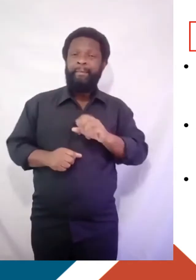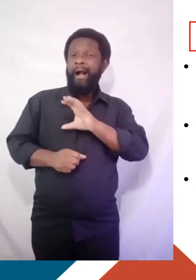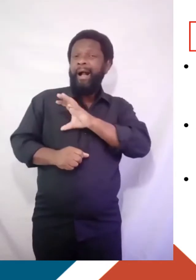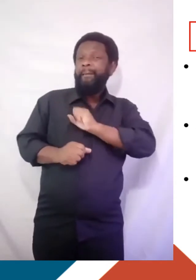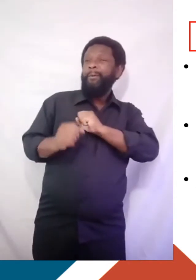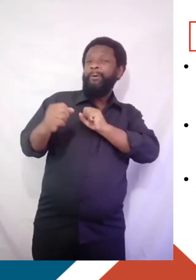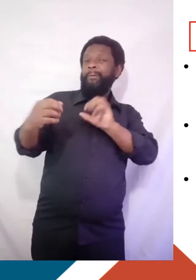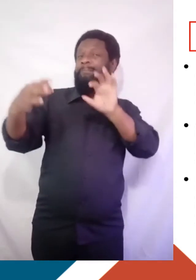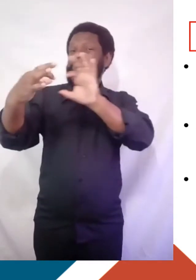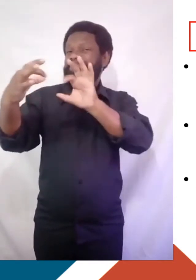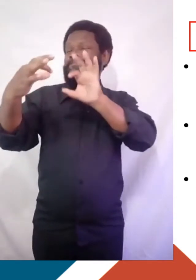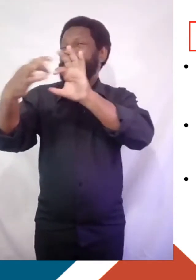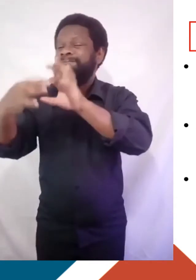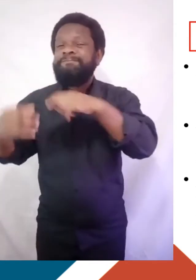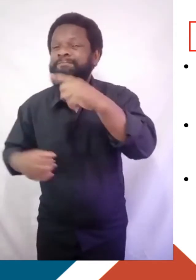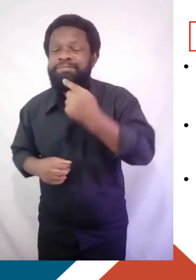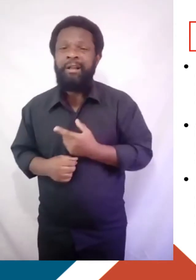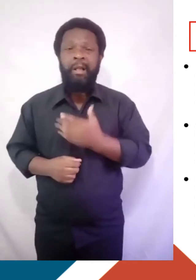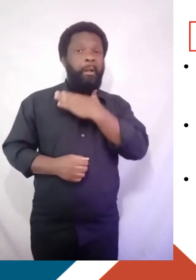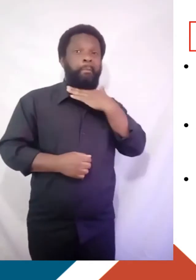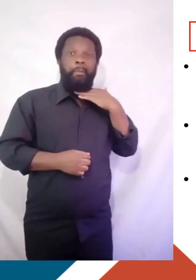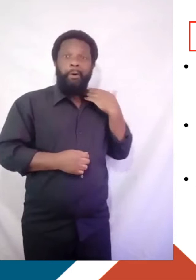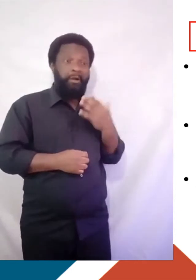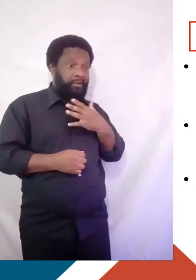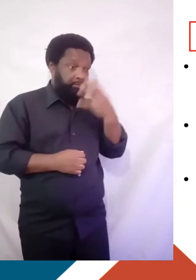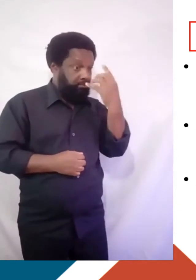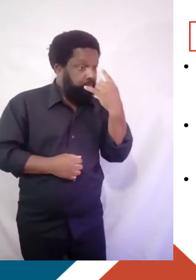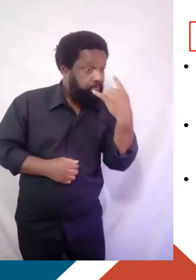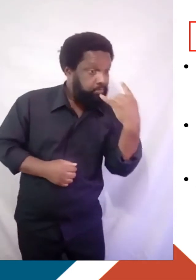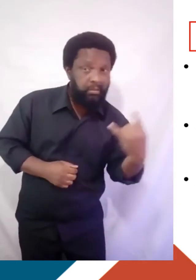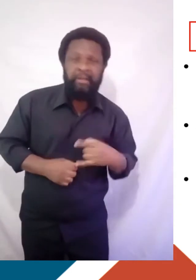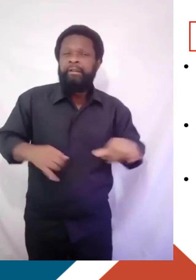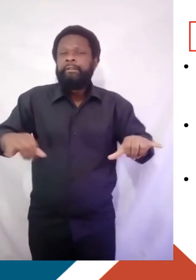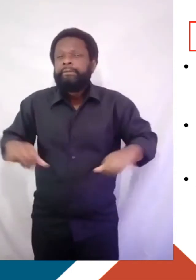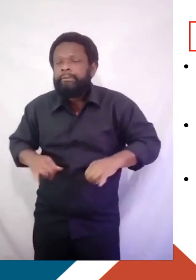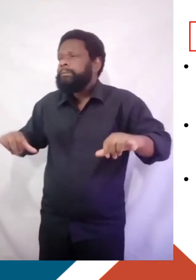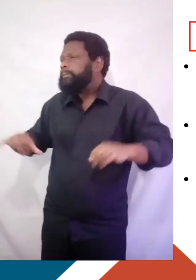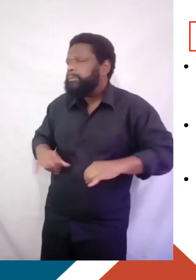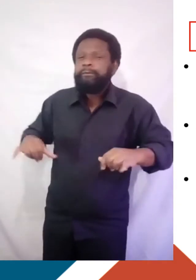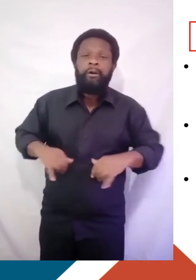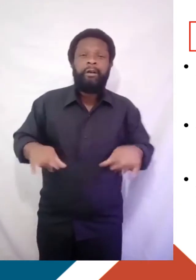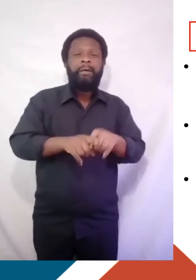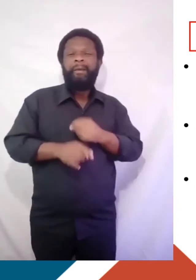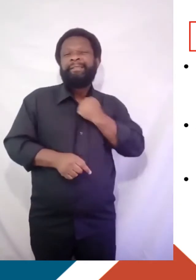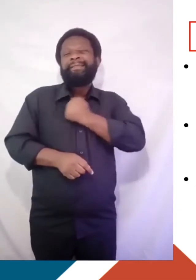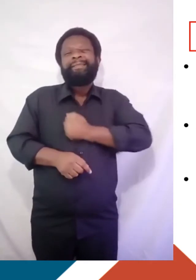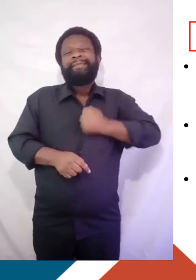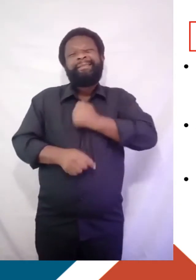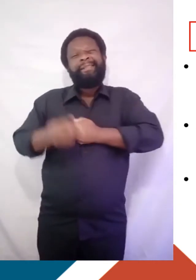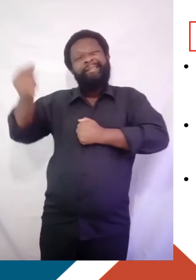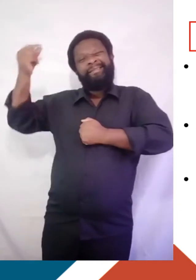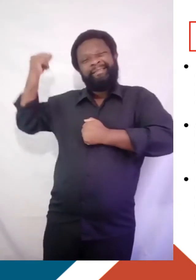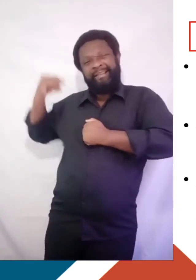amores inalcançáveis, apreço pela morte, o sofrimento exacerbado e o saudosismo da infância.